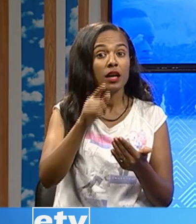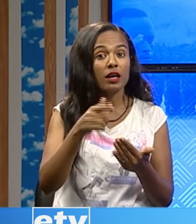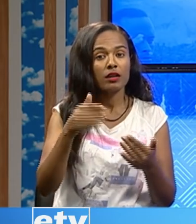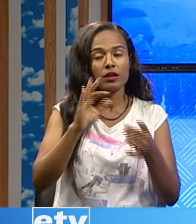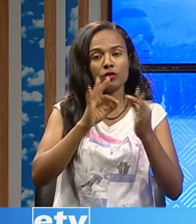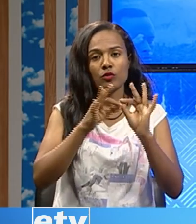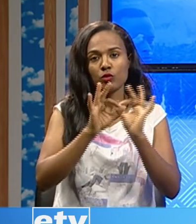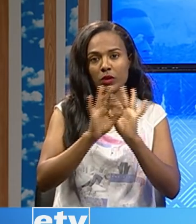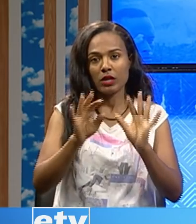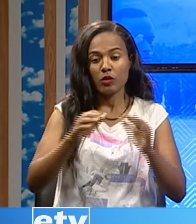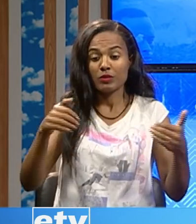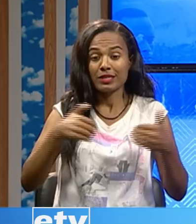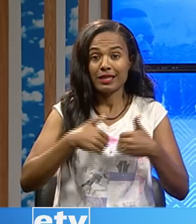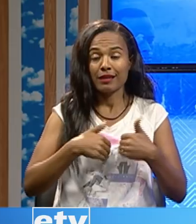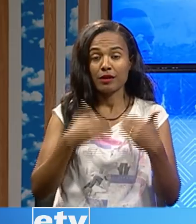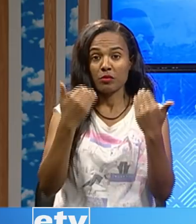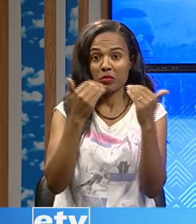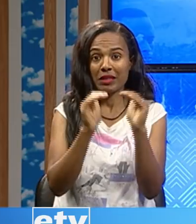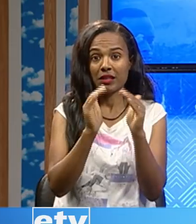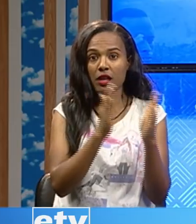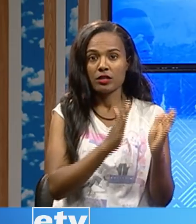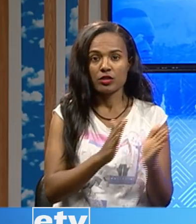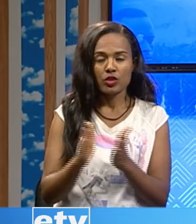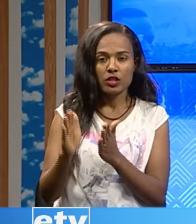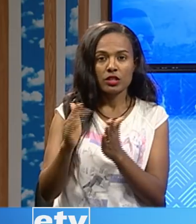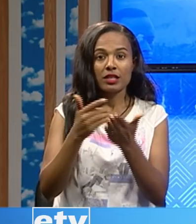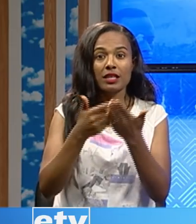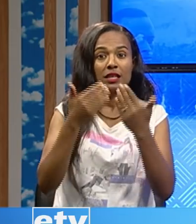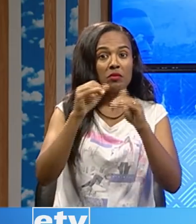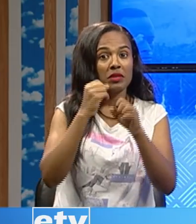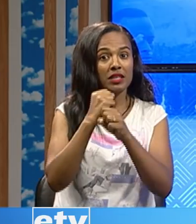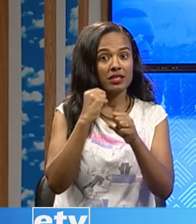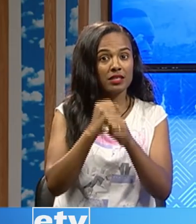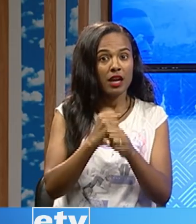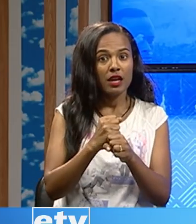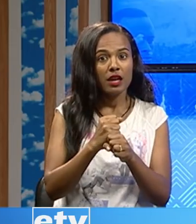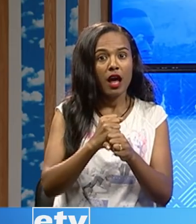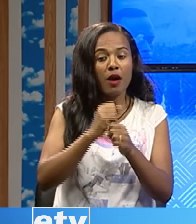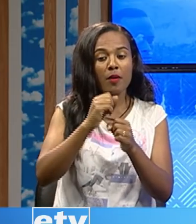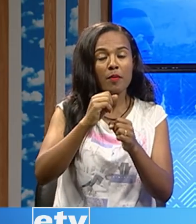ስጋት የሚመጥን አደረጃጀት፣ ያንን የሚመጥን ስራና የመቀልበስ